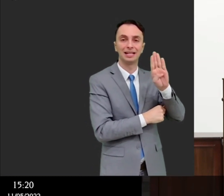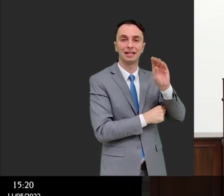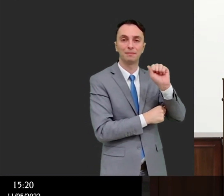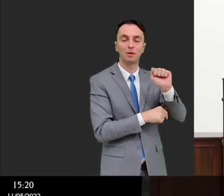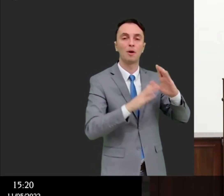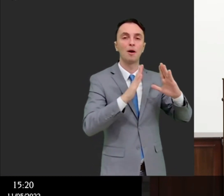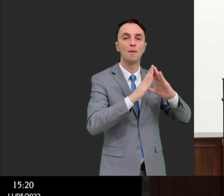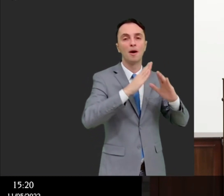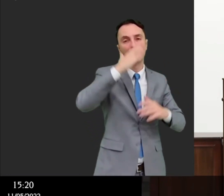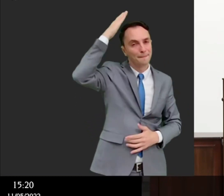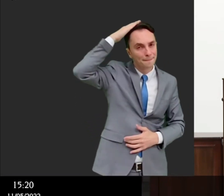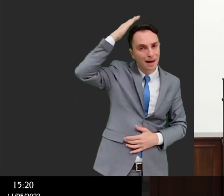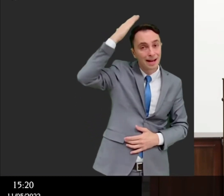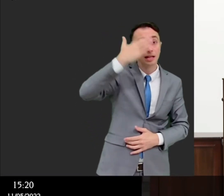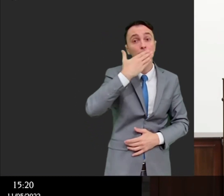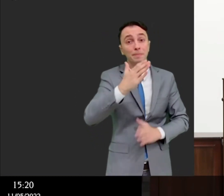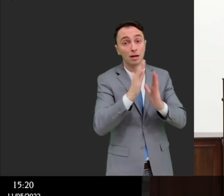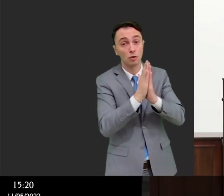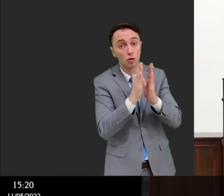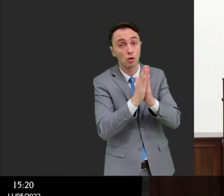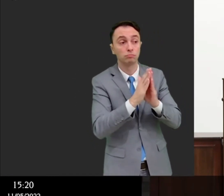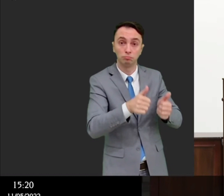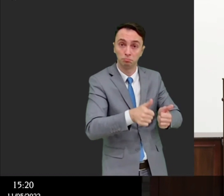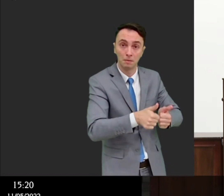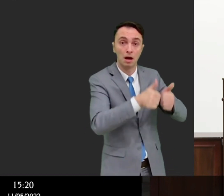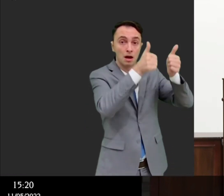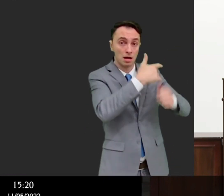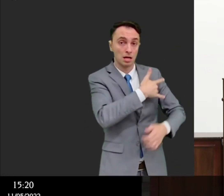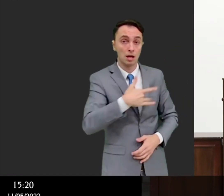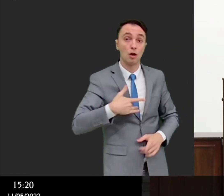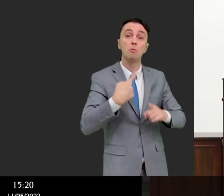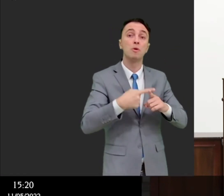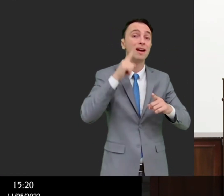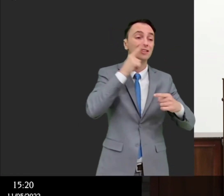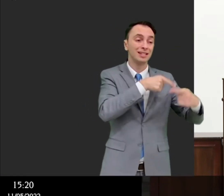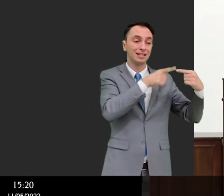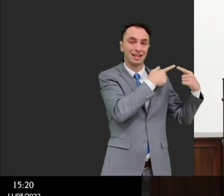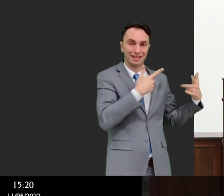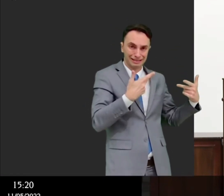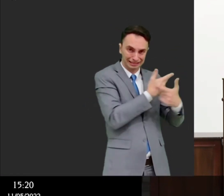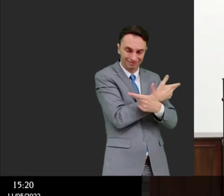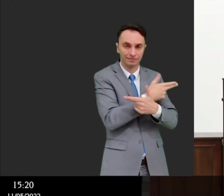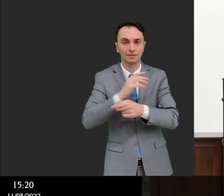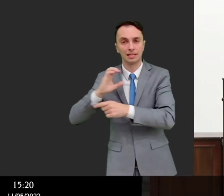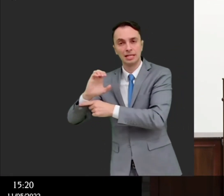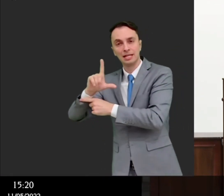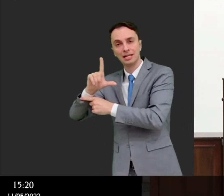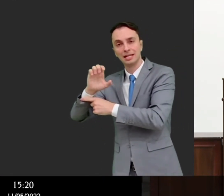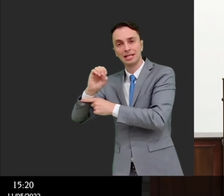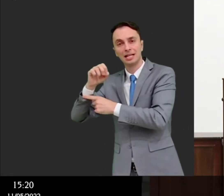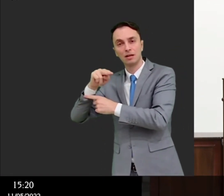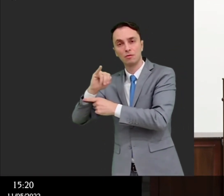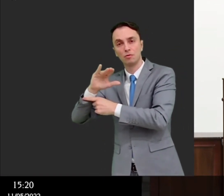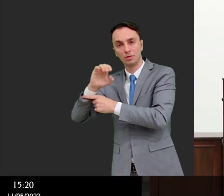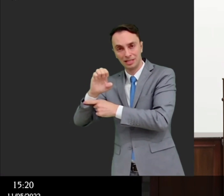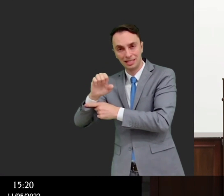Açaí, Paraná, pede oração pela sua recuperação devido a uma cirurgia. A irmã Cleonice, esposa do irmão